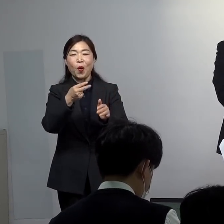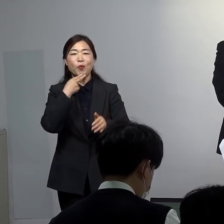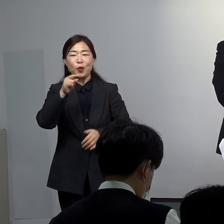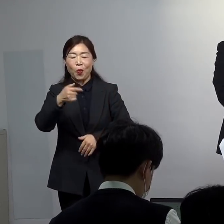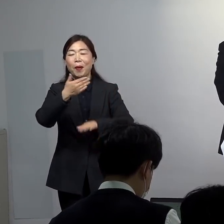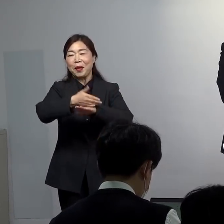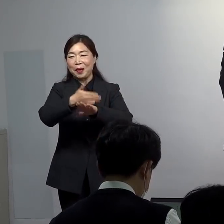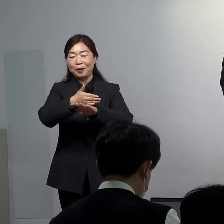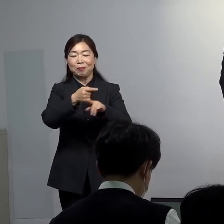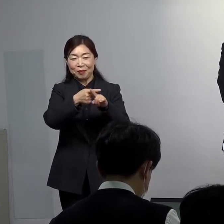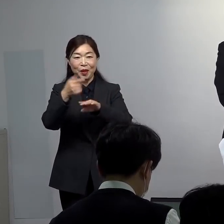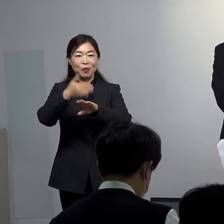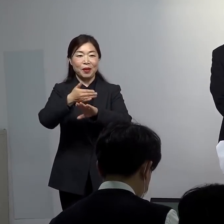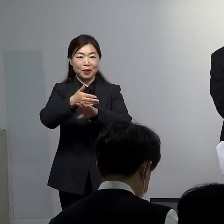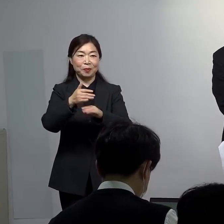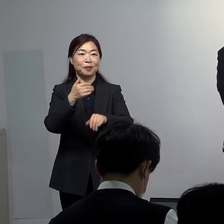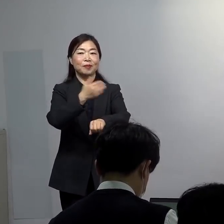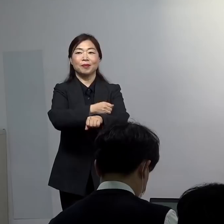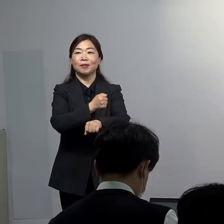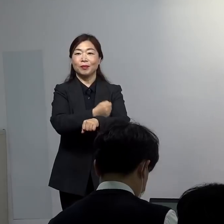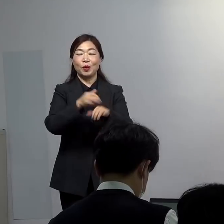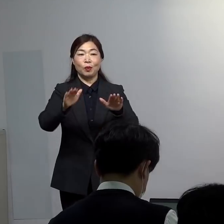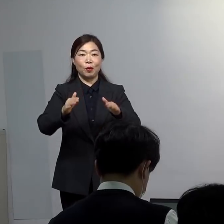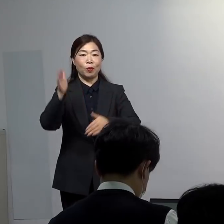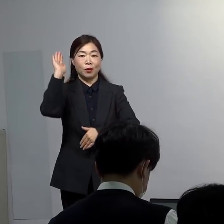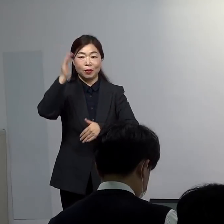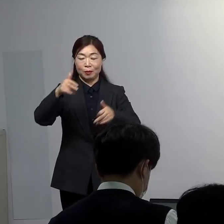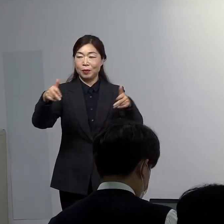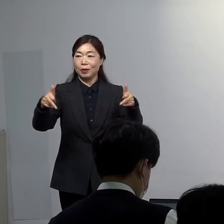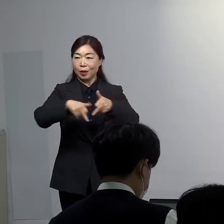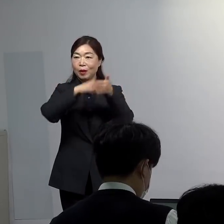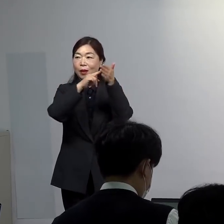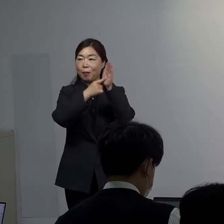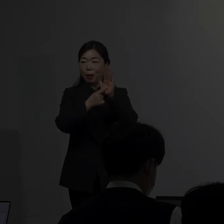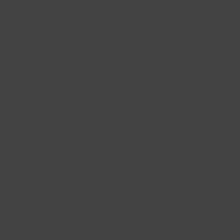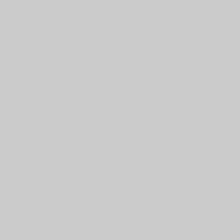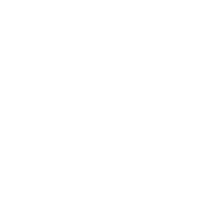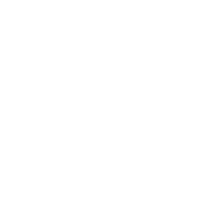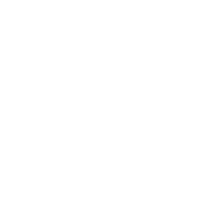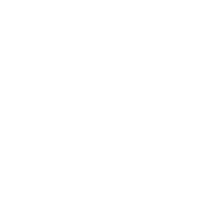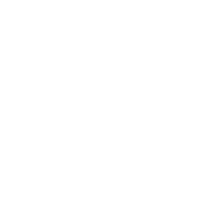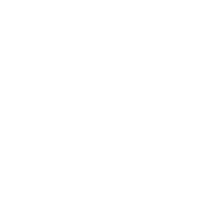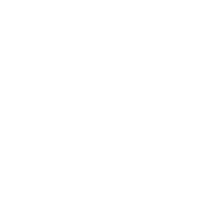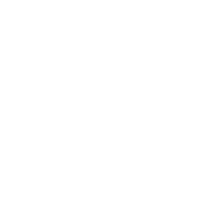감사, 없어도 감사. 감사합니다. 감사합니다. 감사합니다. 감사합니다. 오늘 장애인 정책 분야 발표를